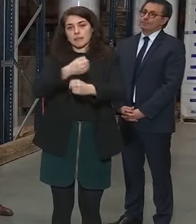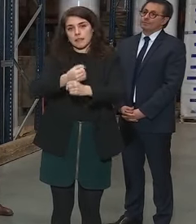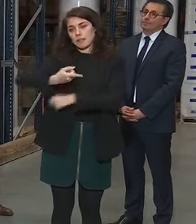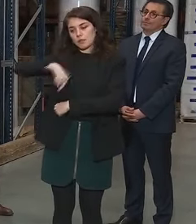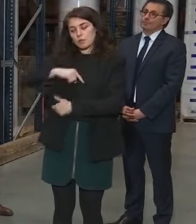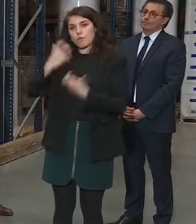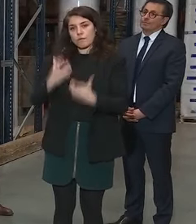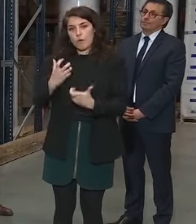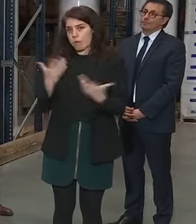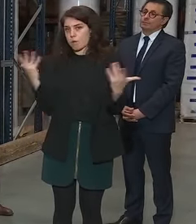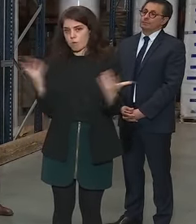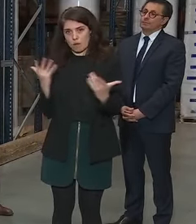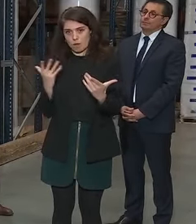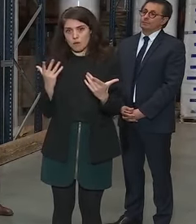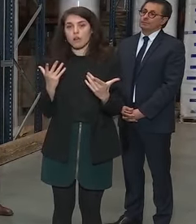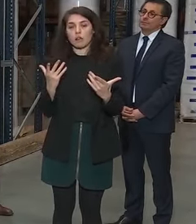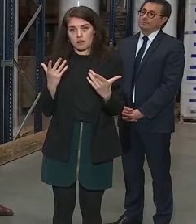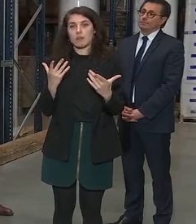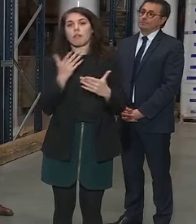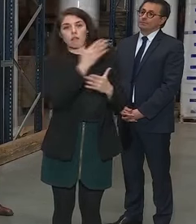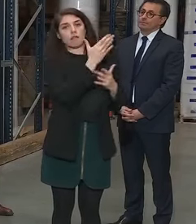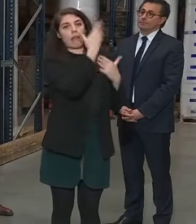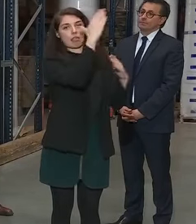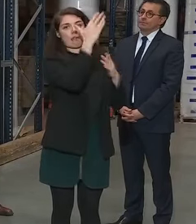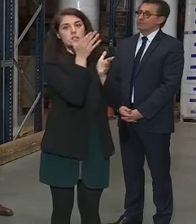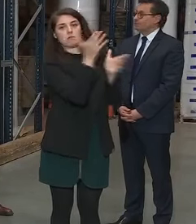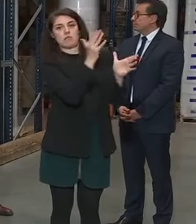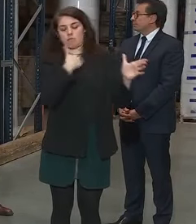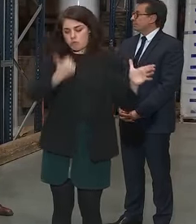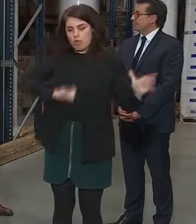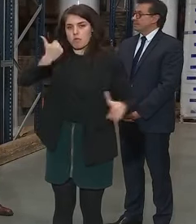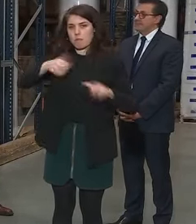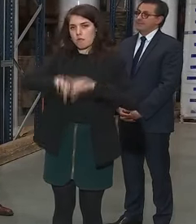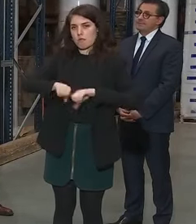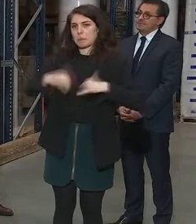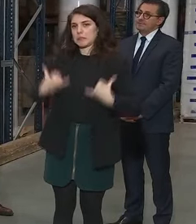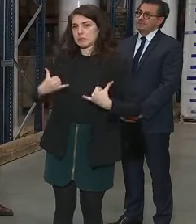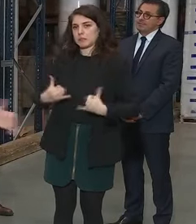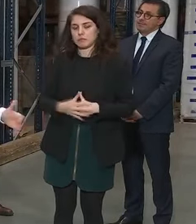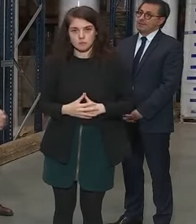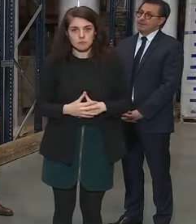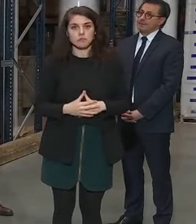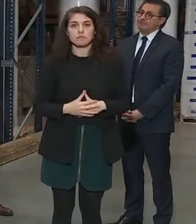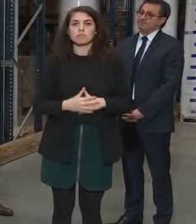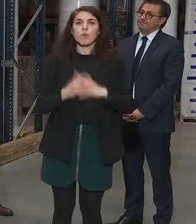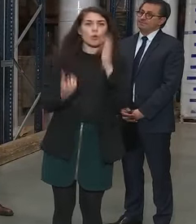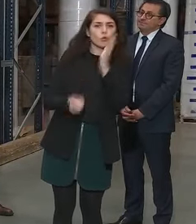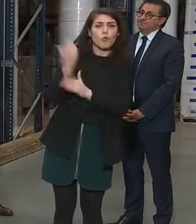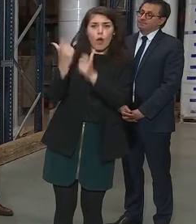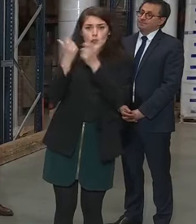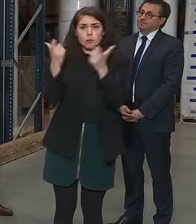ayons obtenu justement cette indépendance pleine et entière. En parallèle, de nouveaux acteurs, Faurecia,